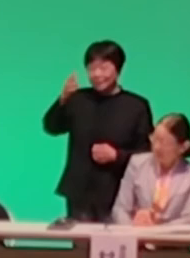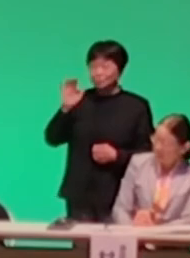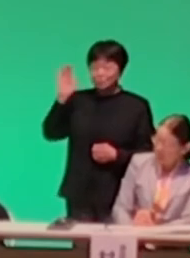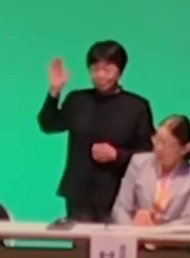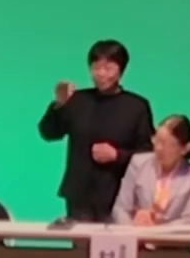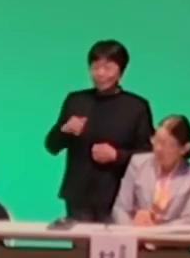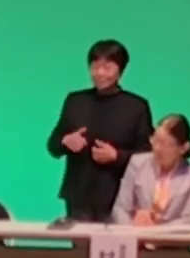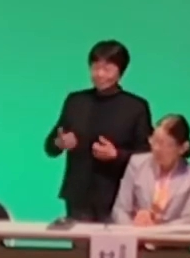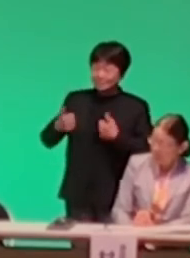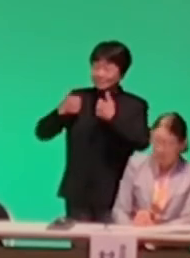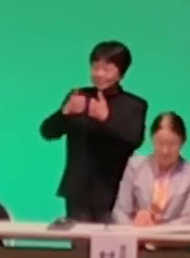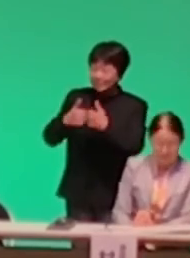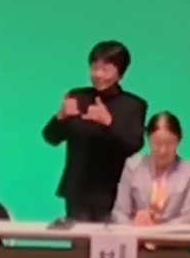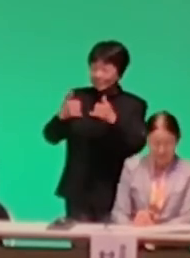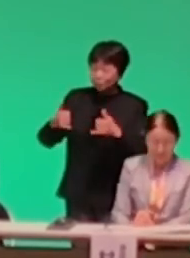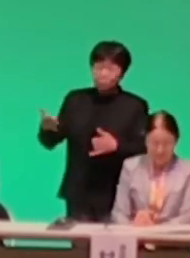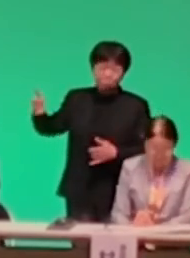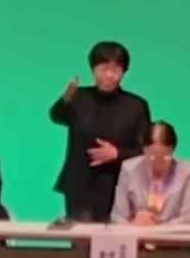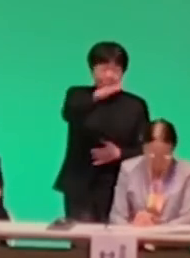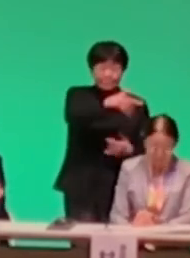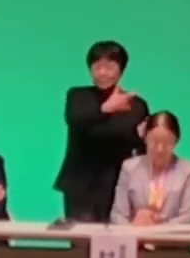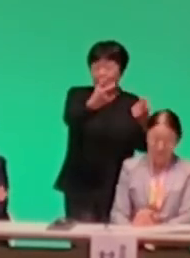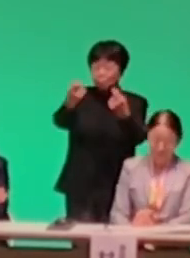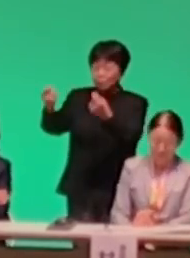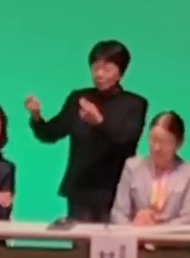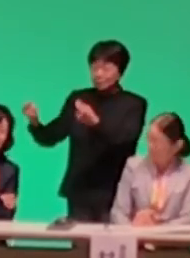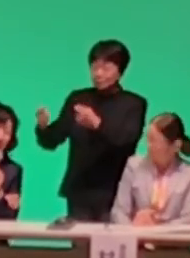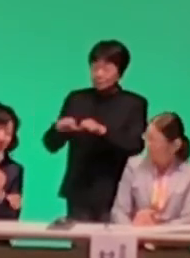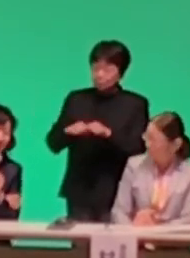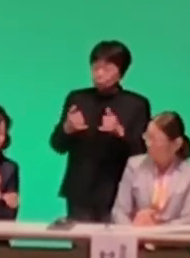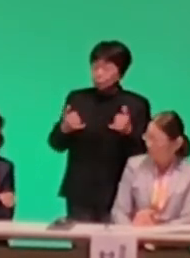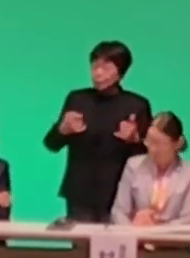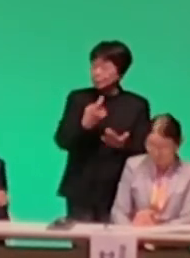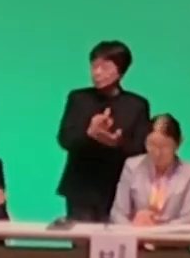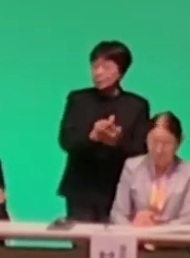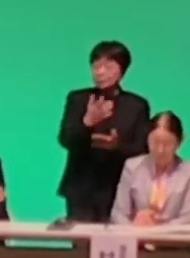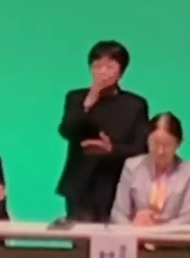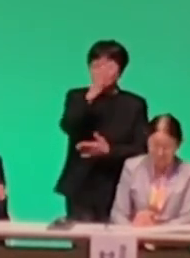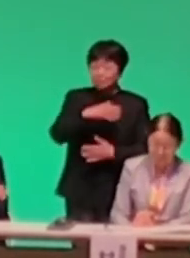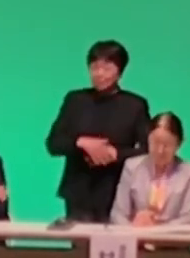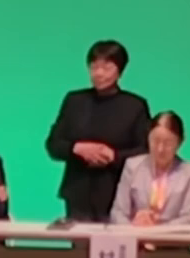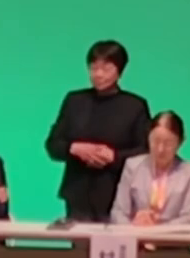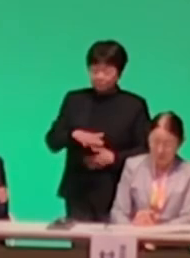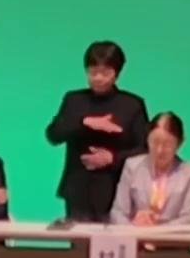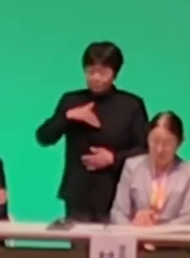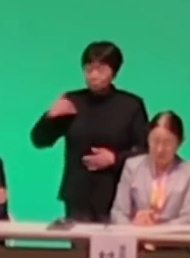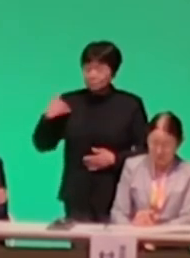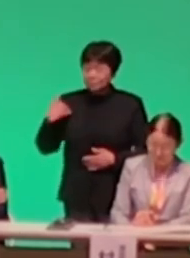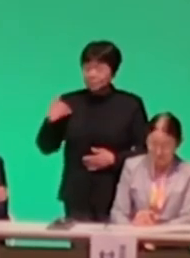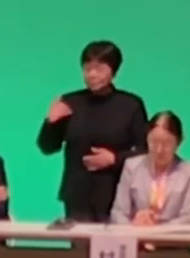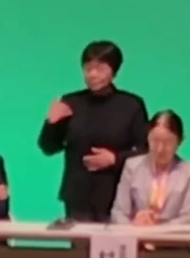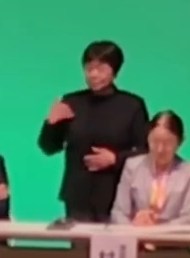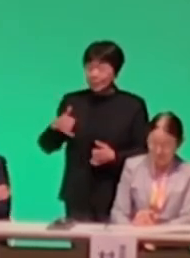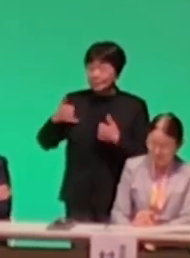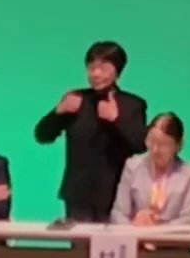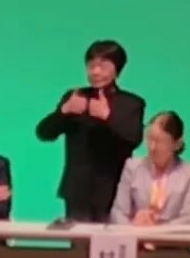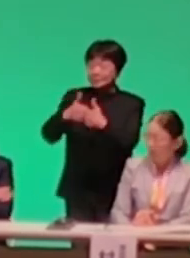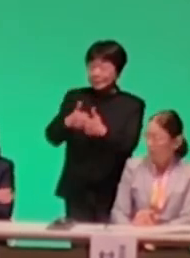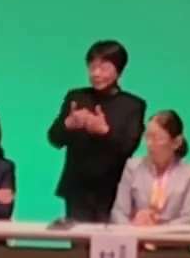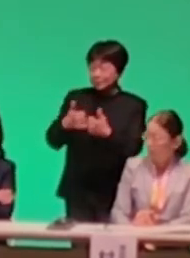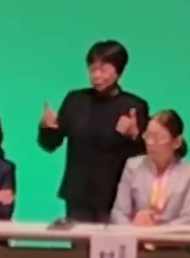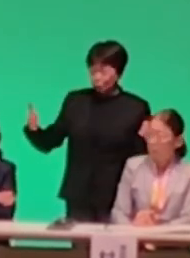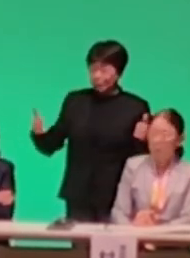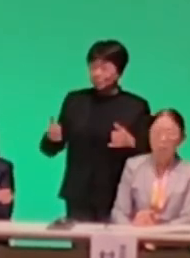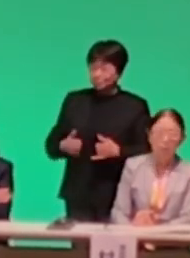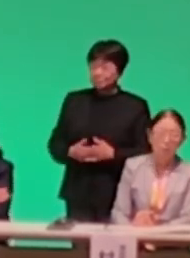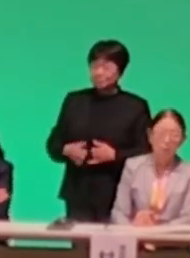ね、チャレンジ度っていうか、みんなチャレンジ度なんですよ。障害持ってる人だけはチャレンジ度じゃなくて、私たちみんなチャレンジ度だから、まあ、みんなが